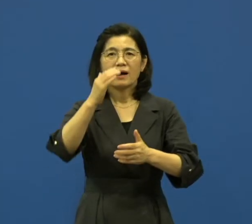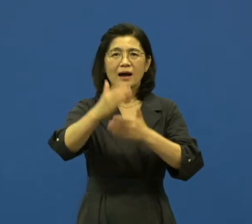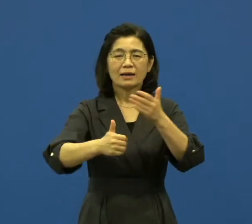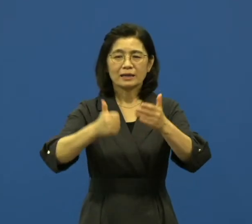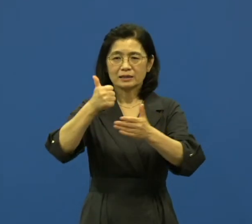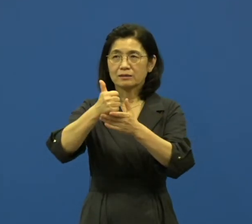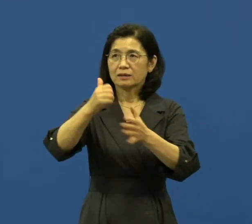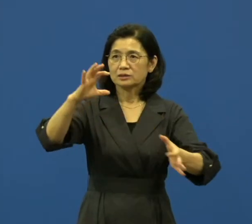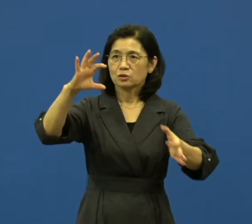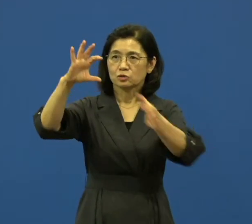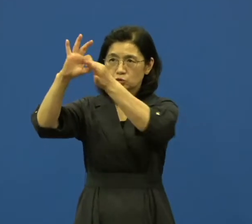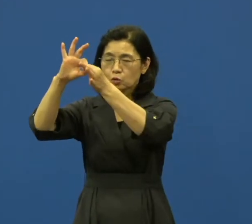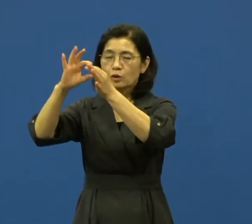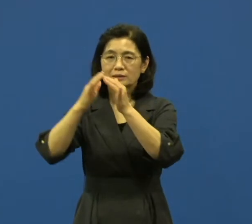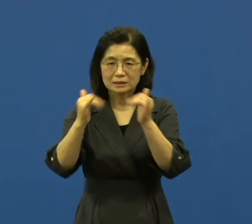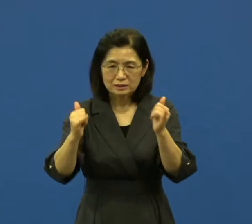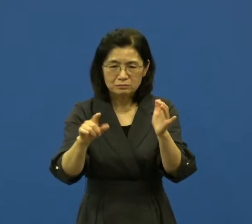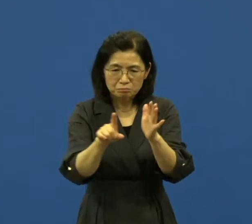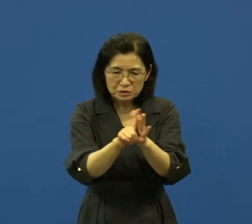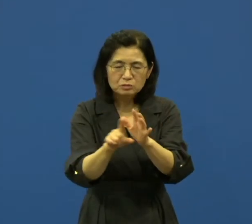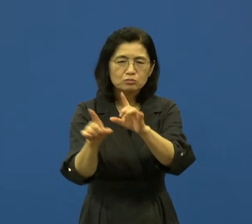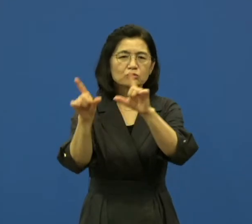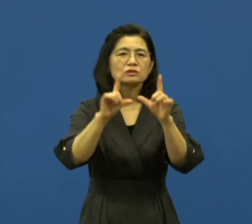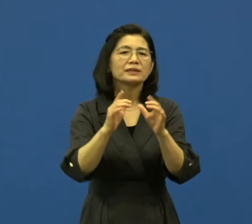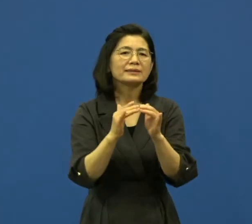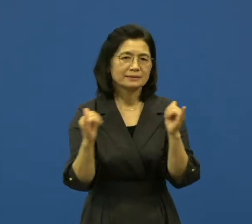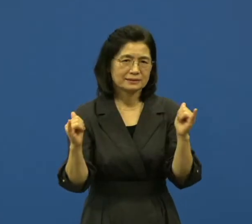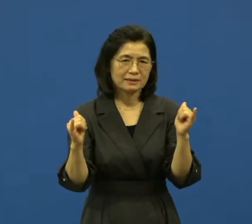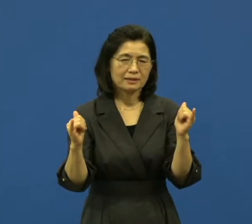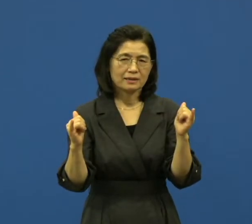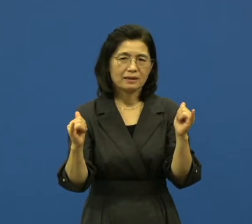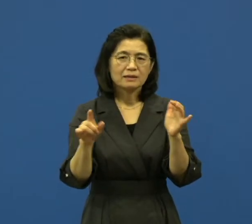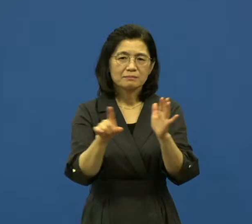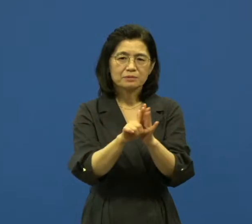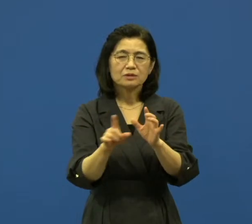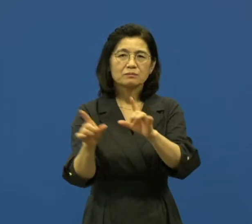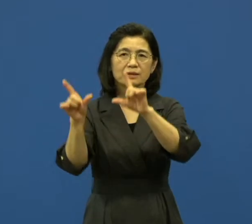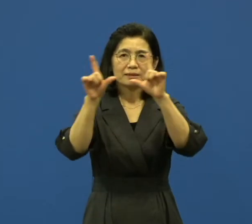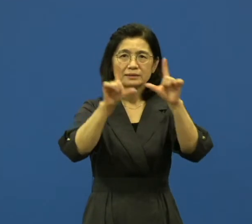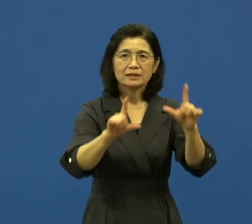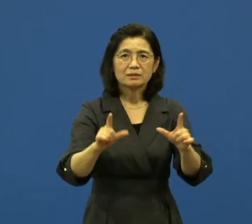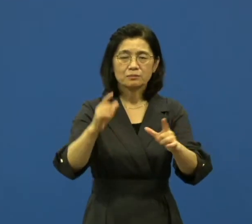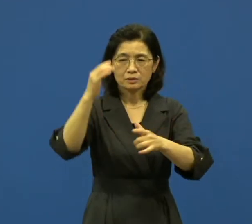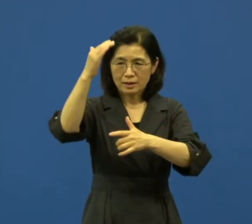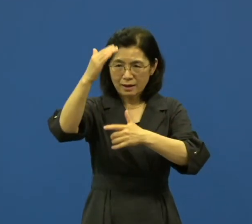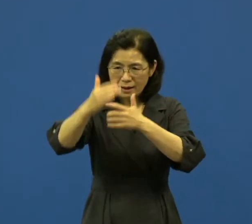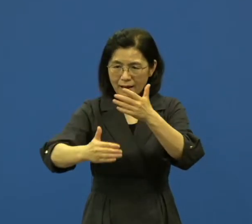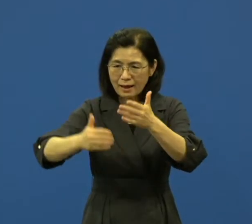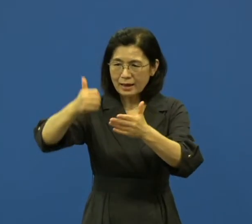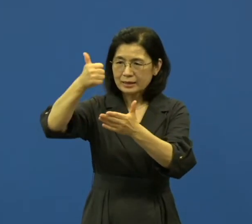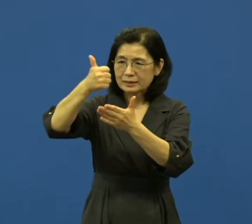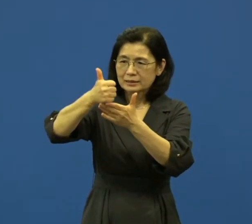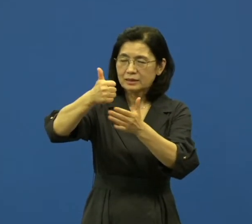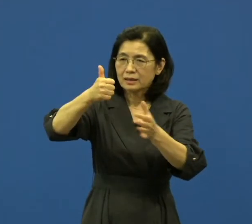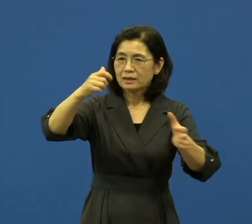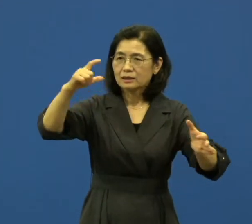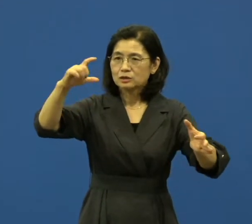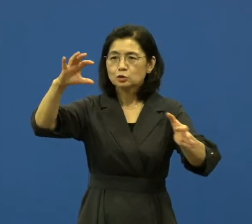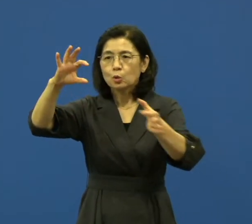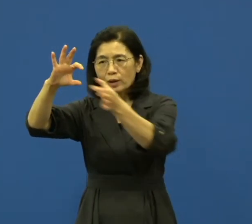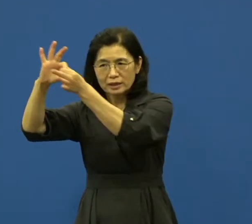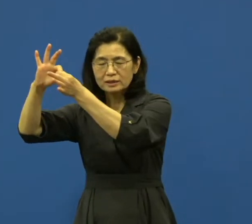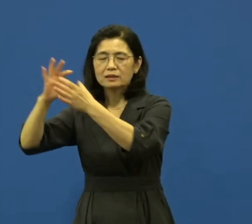속한 자는 믿음으로 사는 자예요. 믿음의 삶은 하나님께 속해 있다는 것을 아는